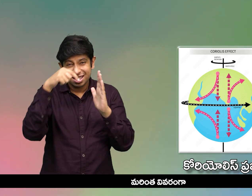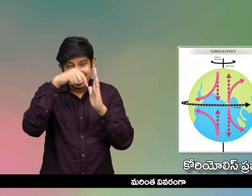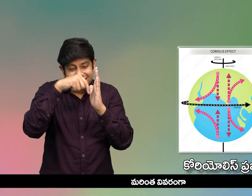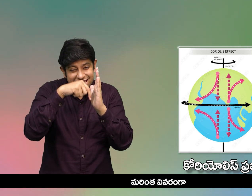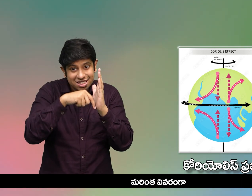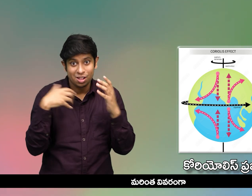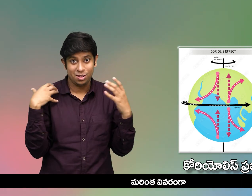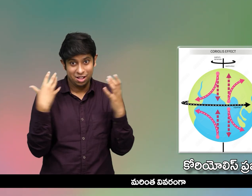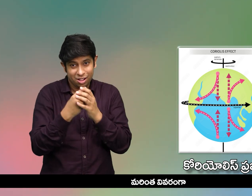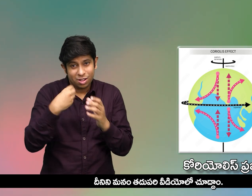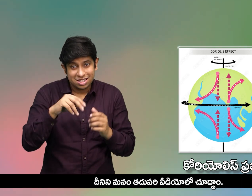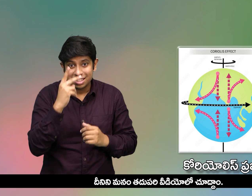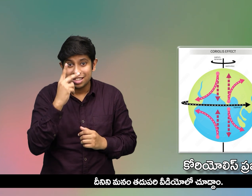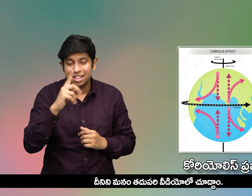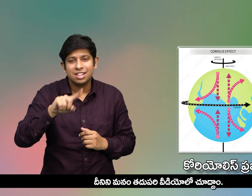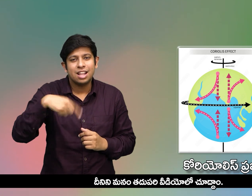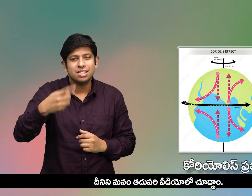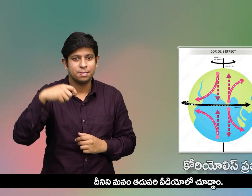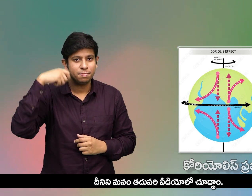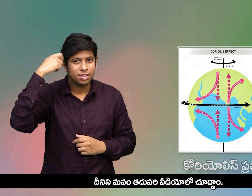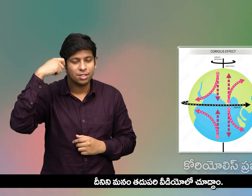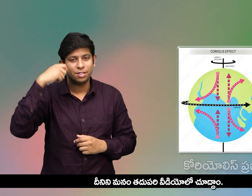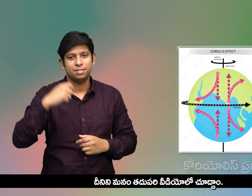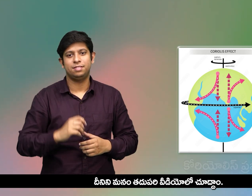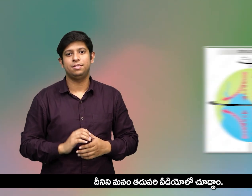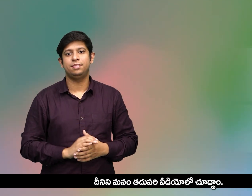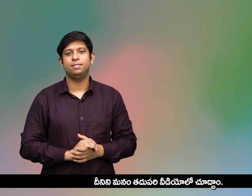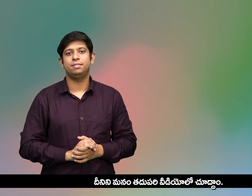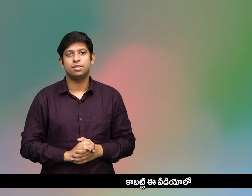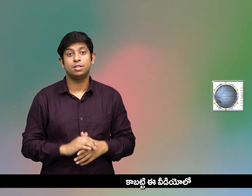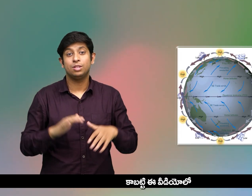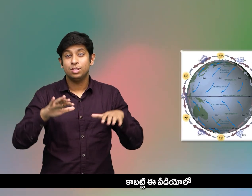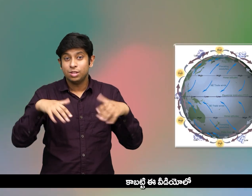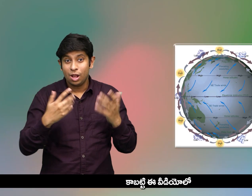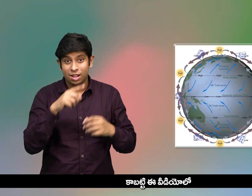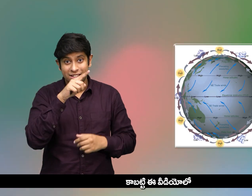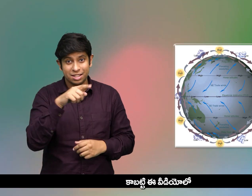వివరంగా దీనిని మనం తదుపరి వీడియోలో చూద్దాం. కాబట్టి ఈ వీడియోలో